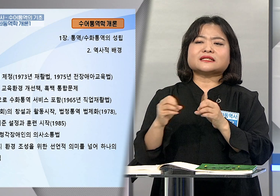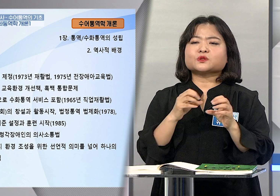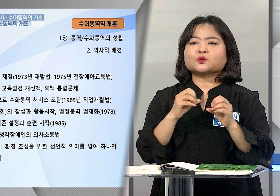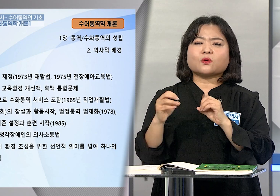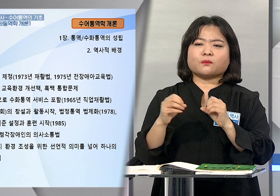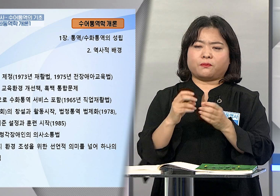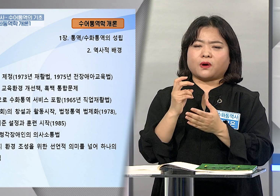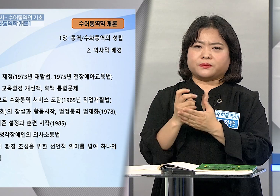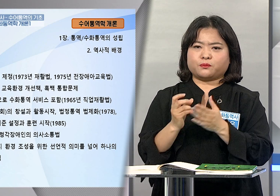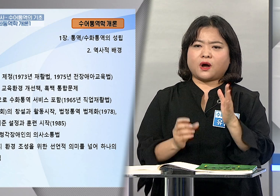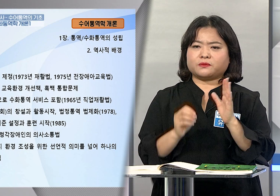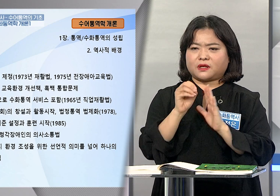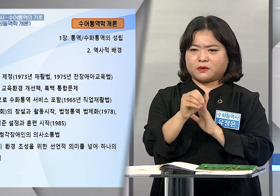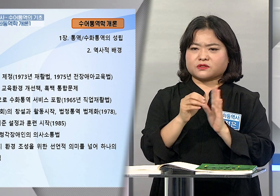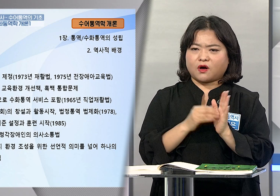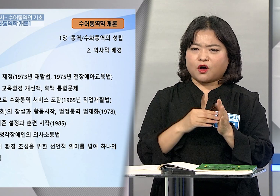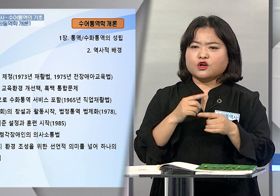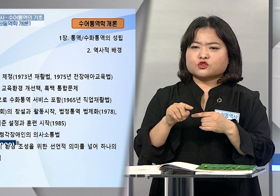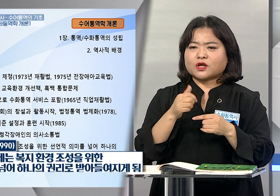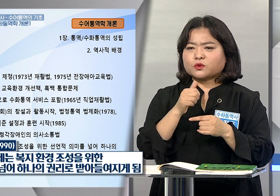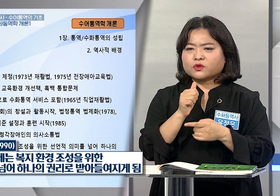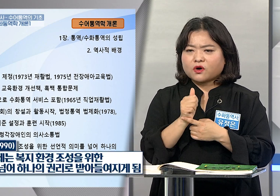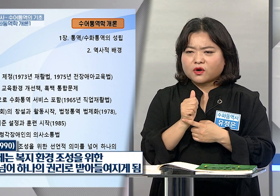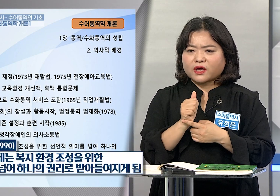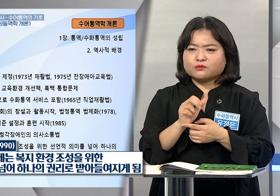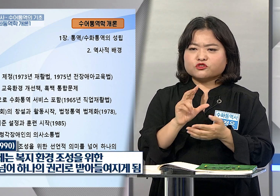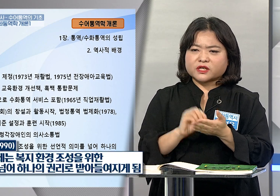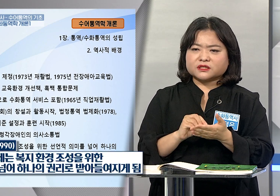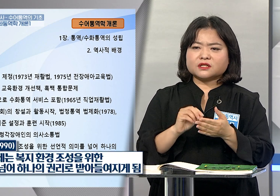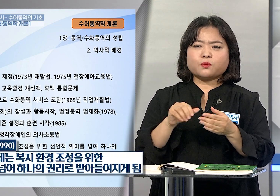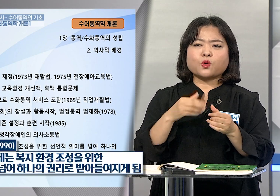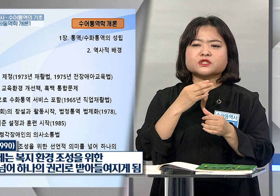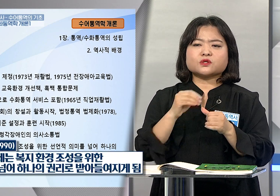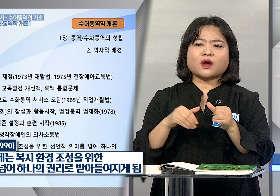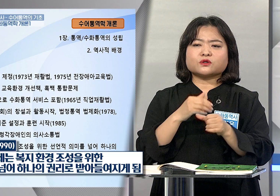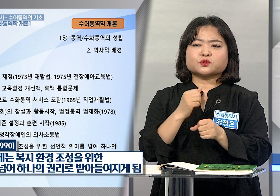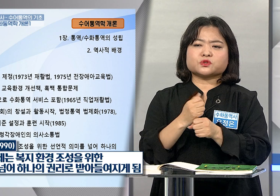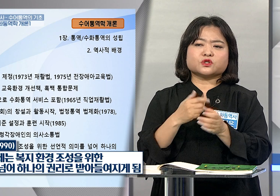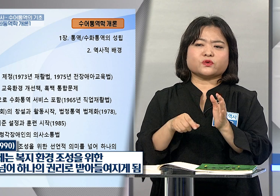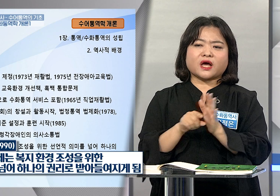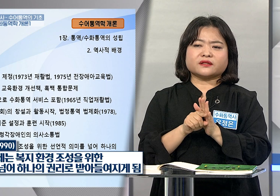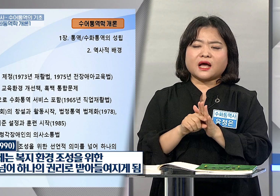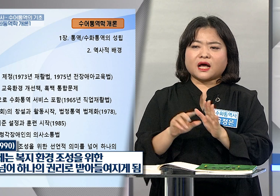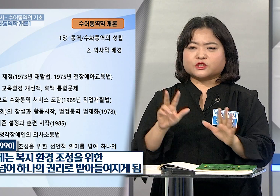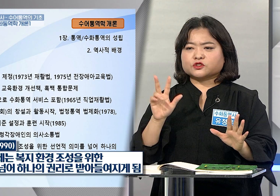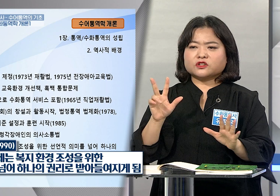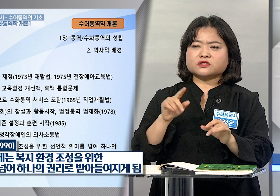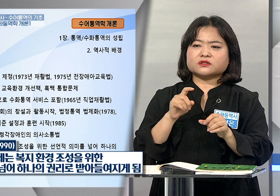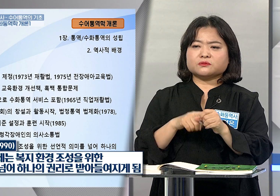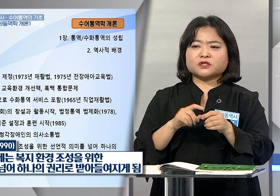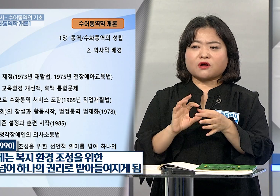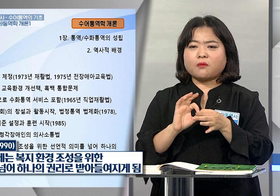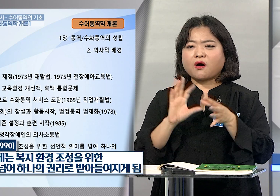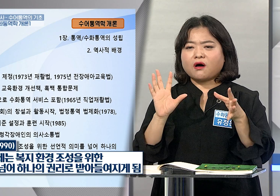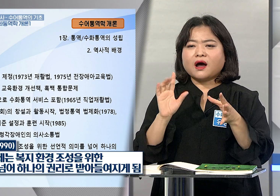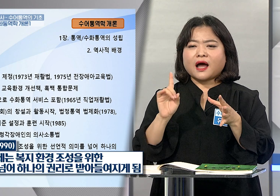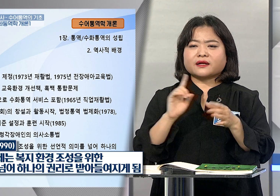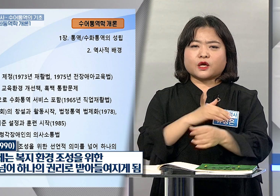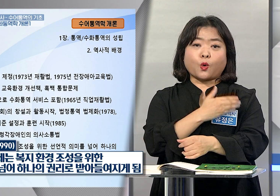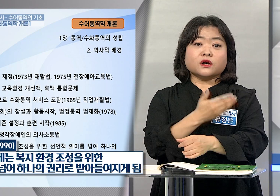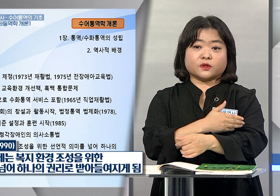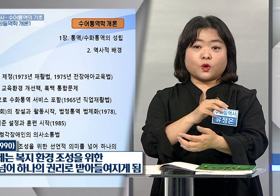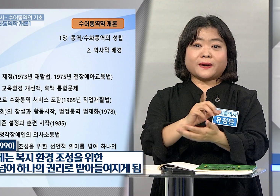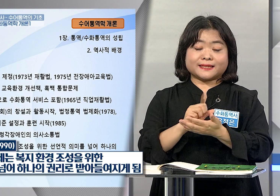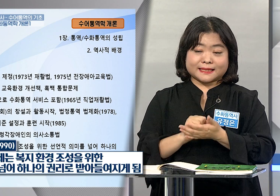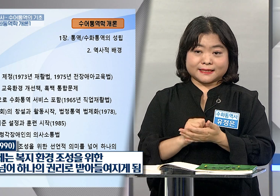청각장애인의 의사소통법이 포함이 되면서 수화통역의 문제를 복지 환경 조성을 위한 아주 선언적 의미를 넘어